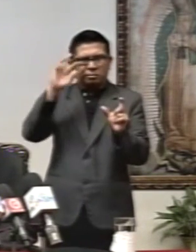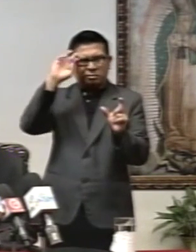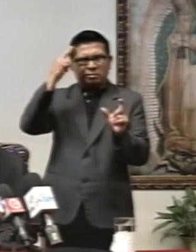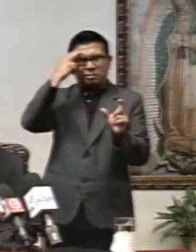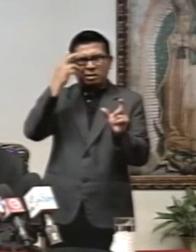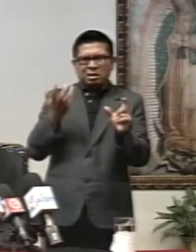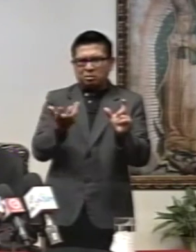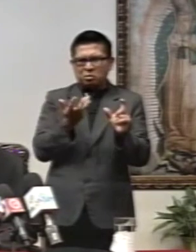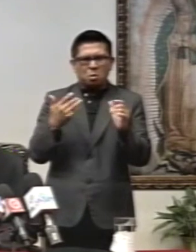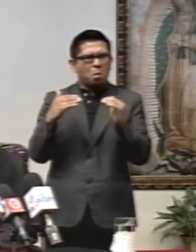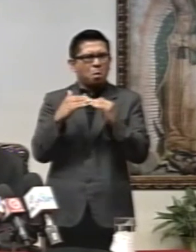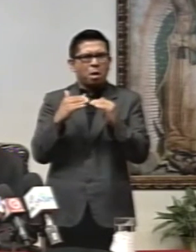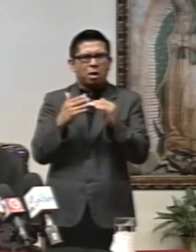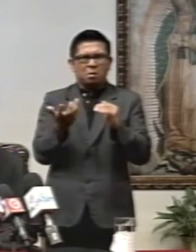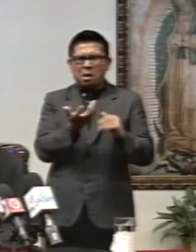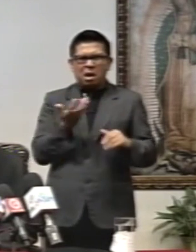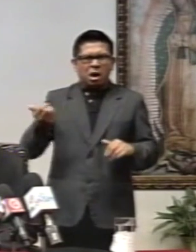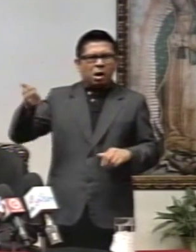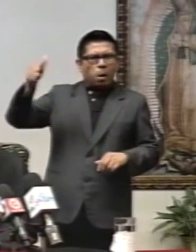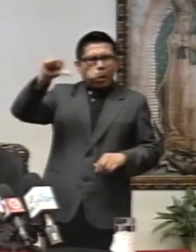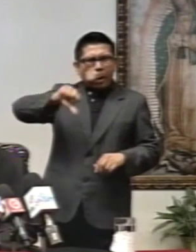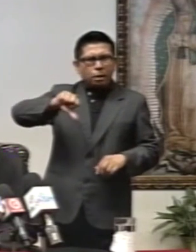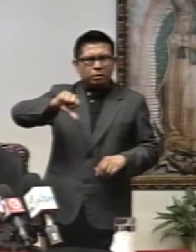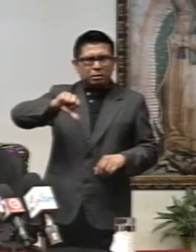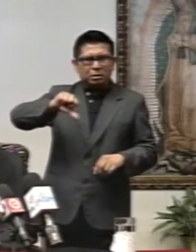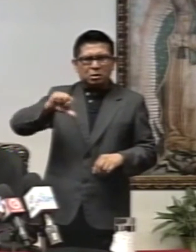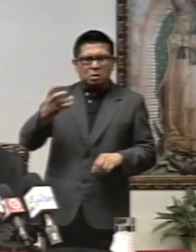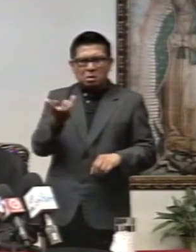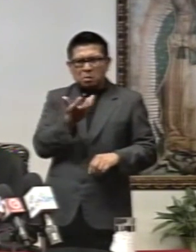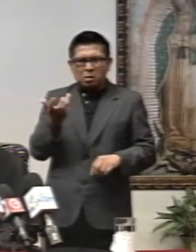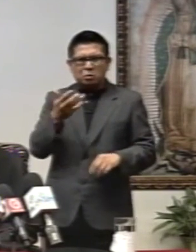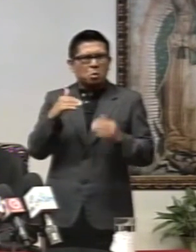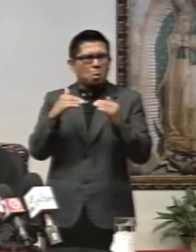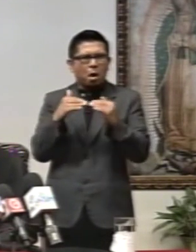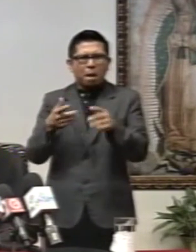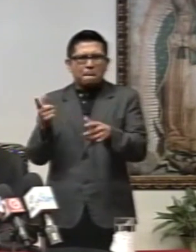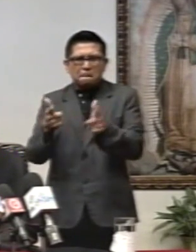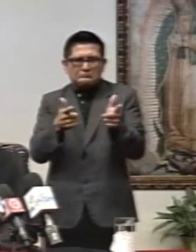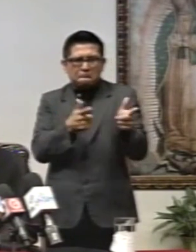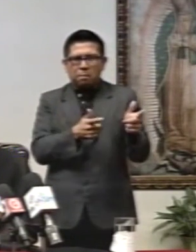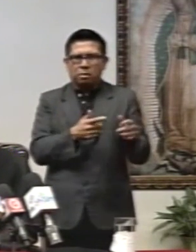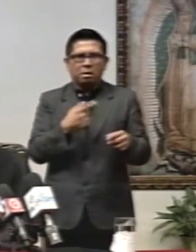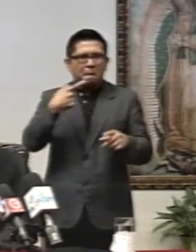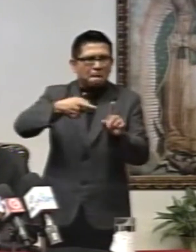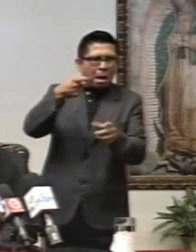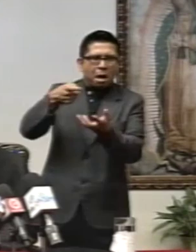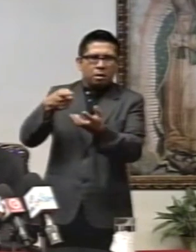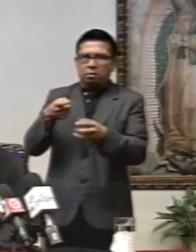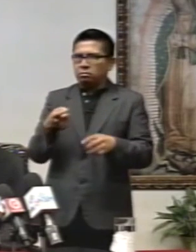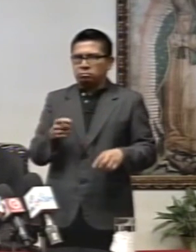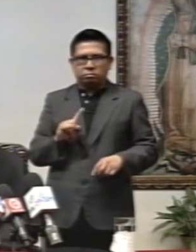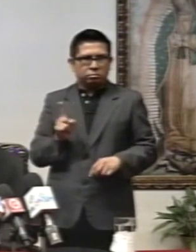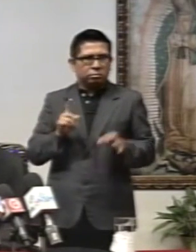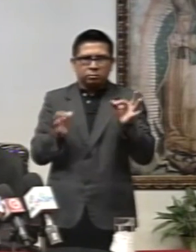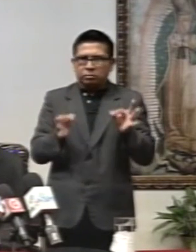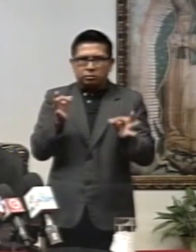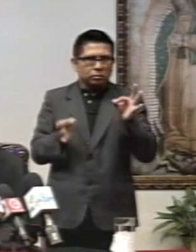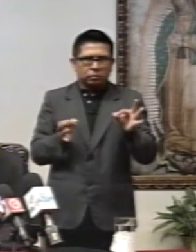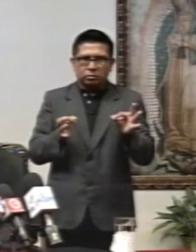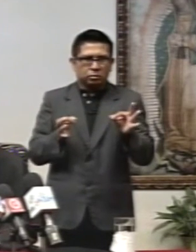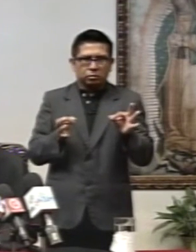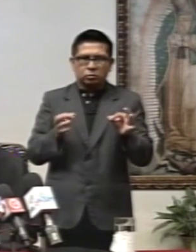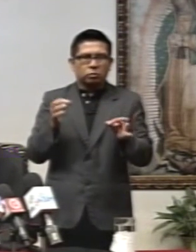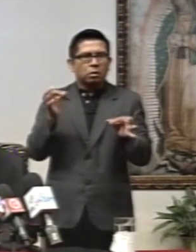fueran grandes criminales, asesinos, no es justo, en absoluto. Al contrario, es